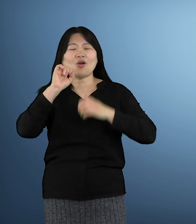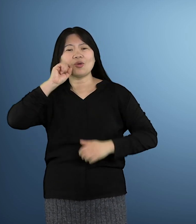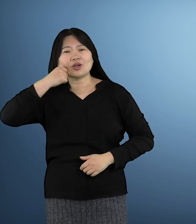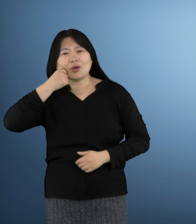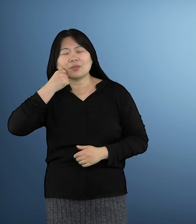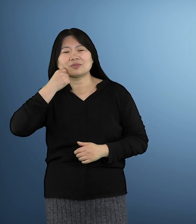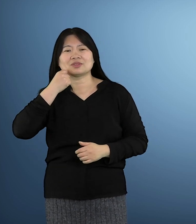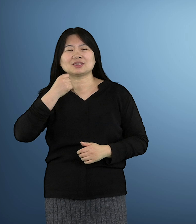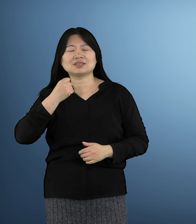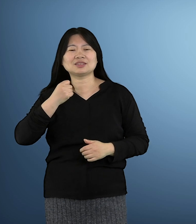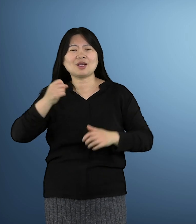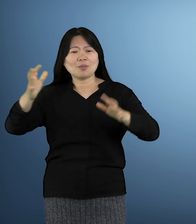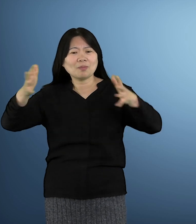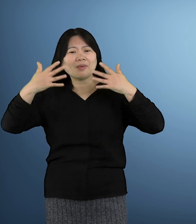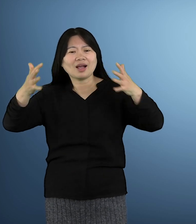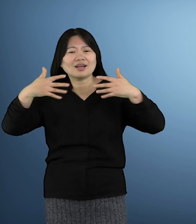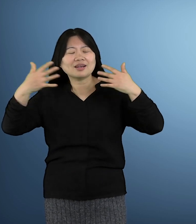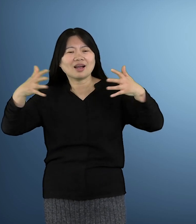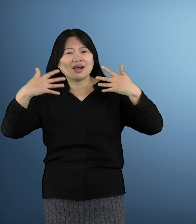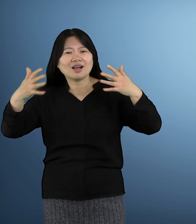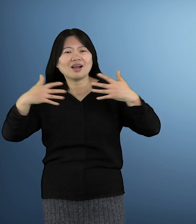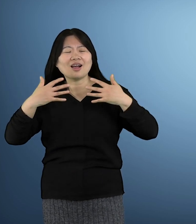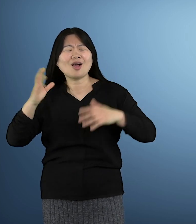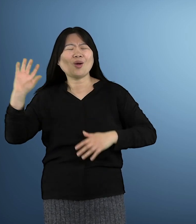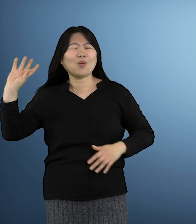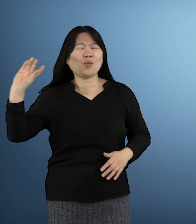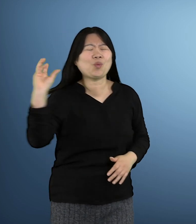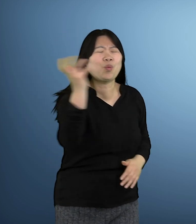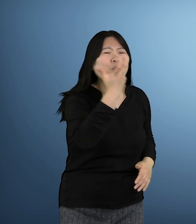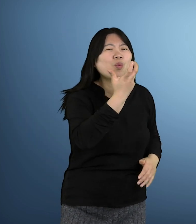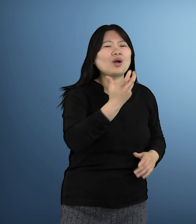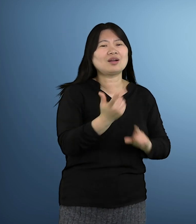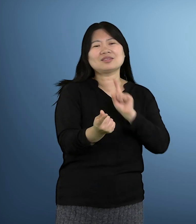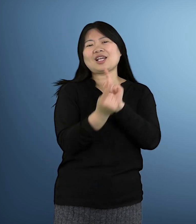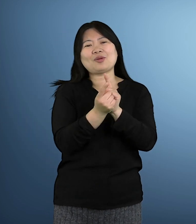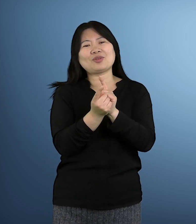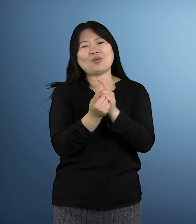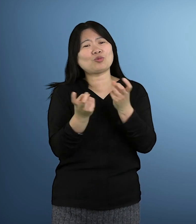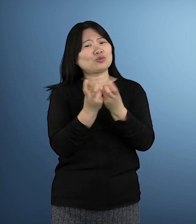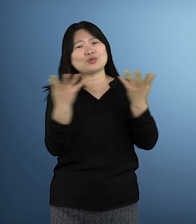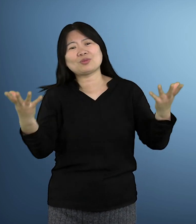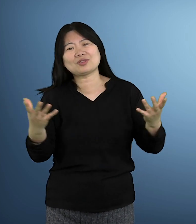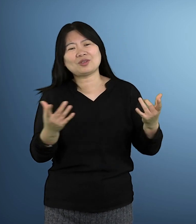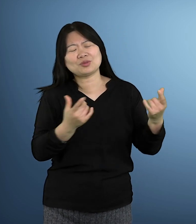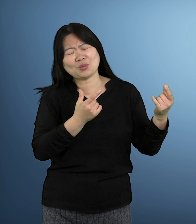환난을, 바람을, 폭풍우를 맞을 수밖에 없어요.